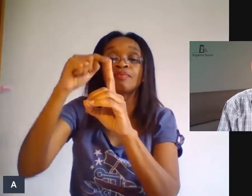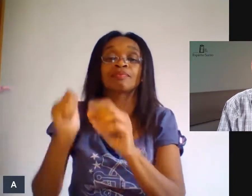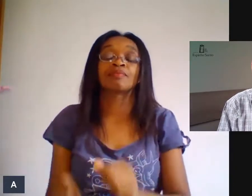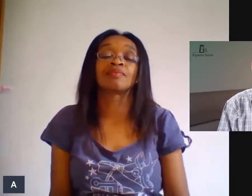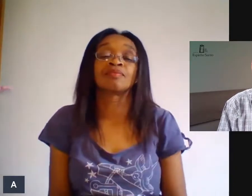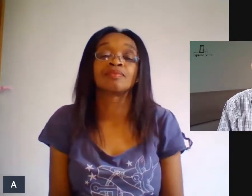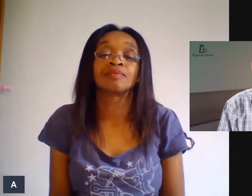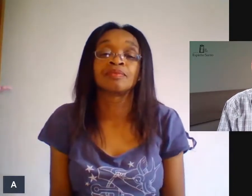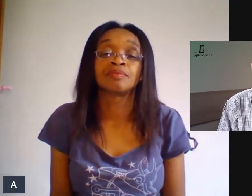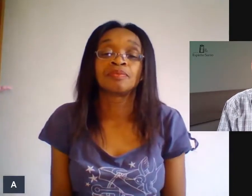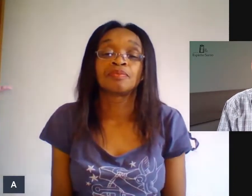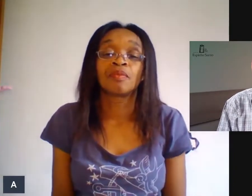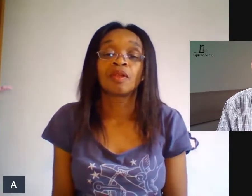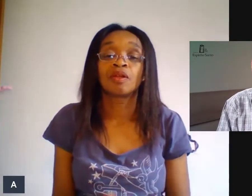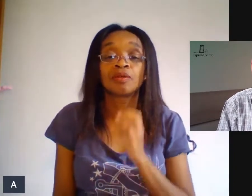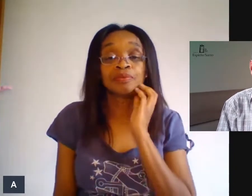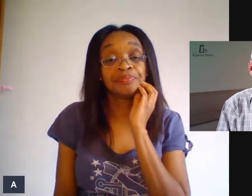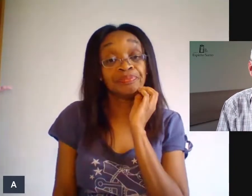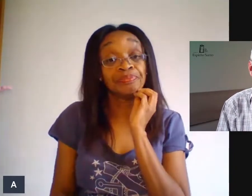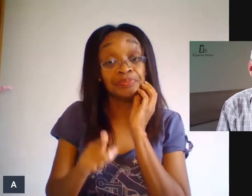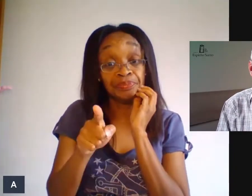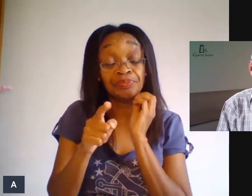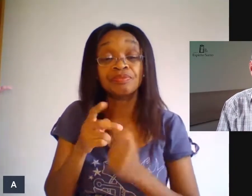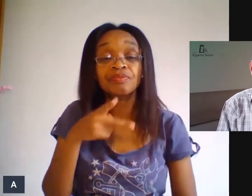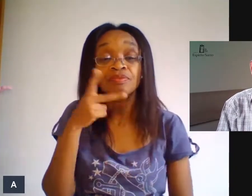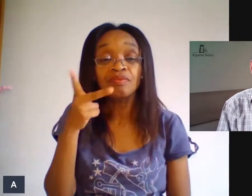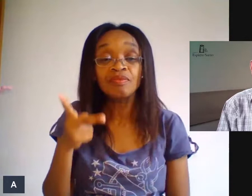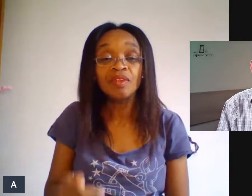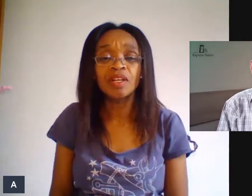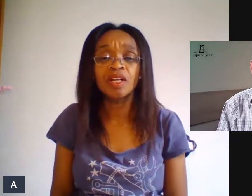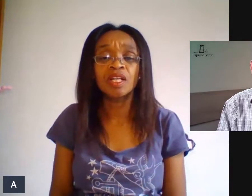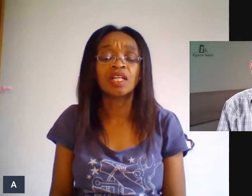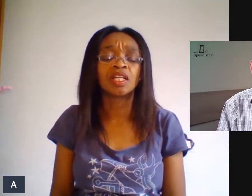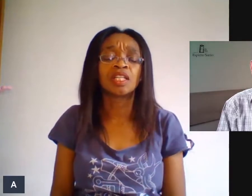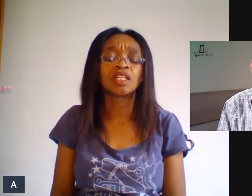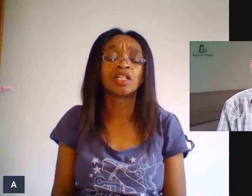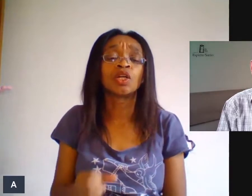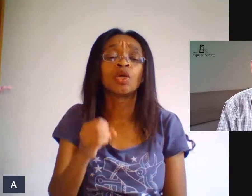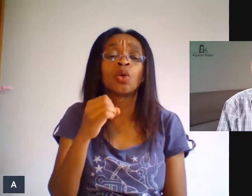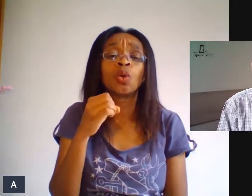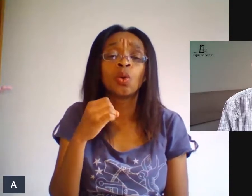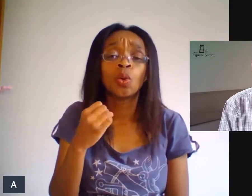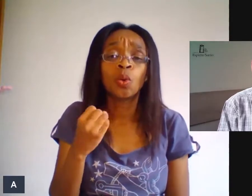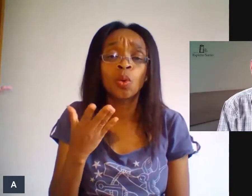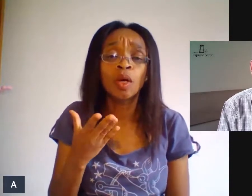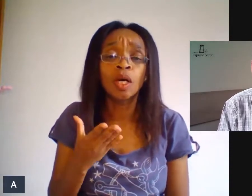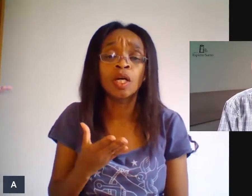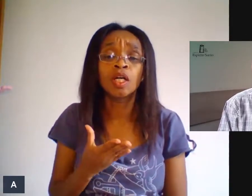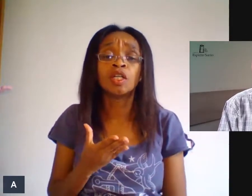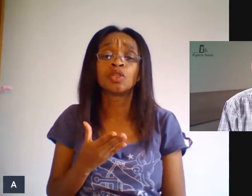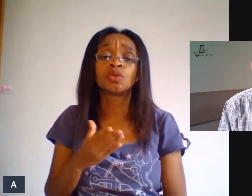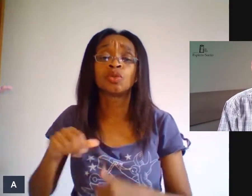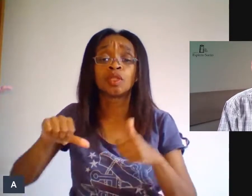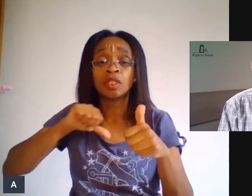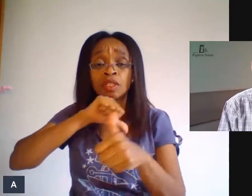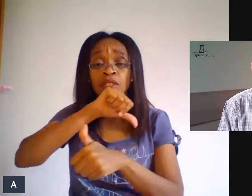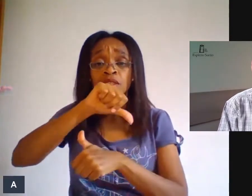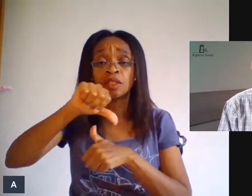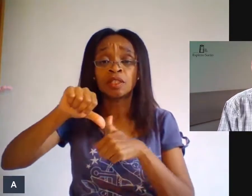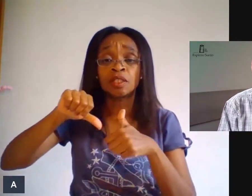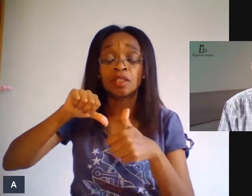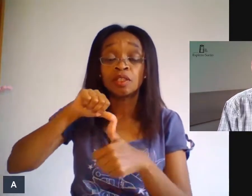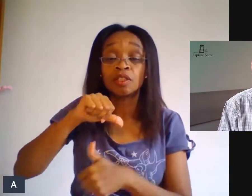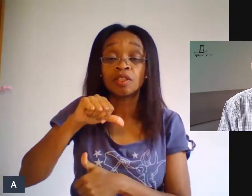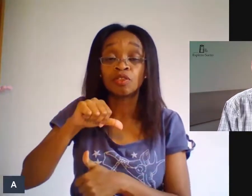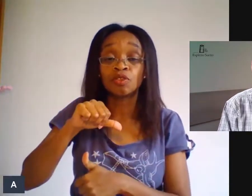quando eu fui escolhido para exercer o ministério